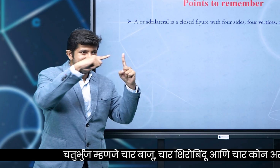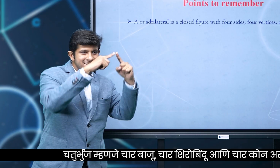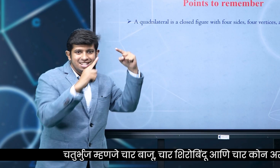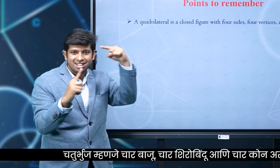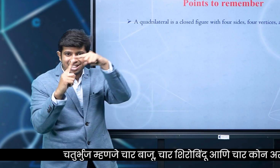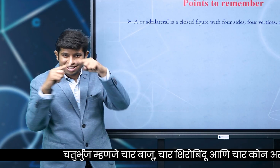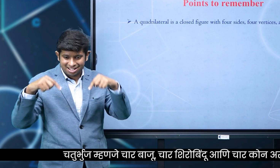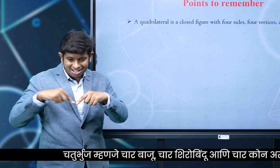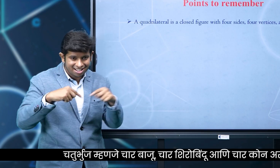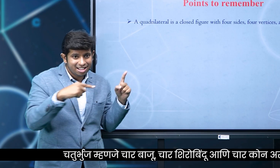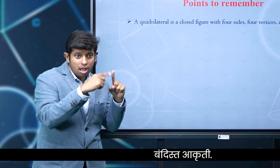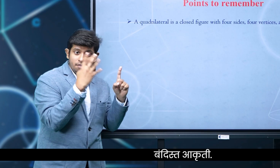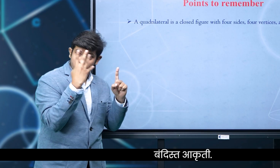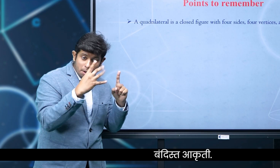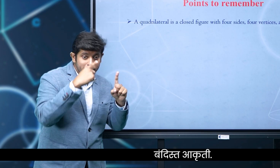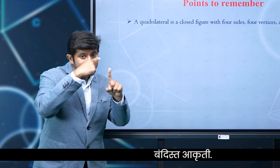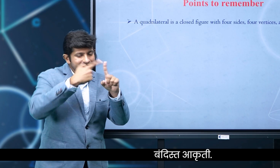कोन असलेली बंदिस्त आकृती.